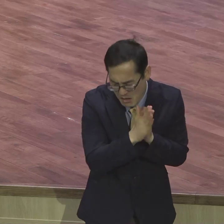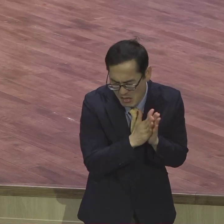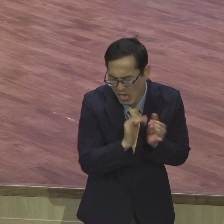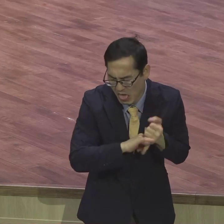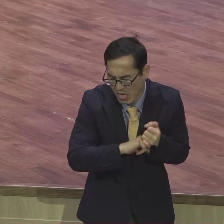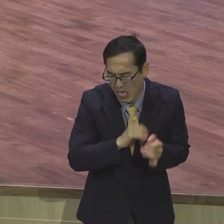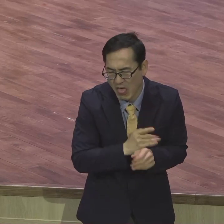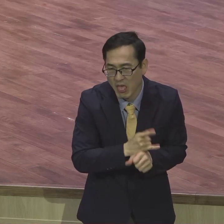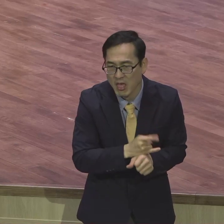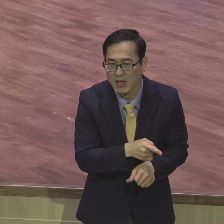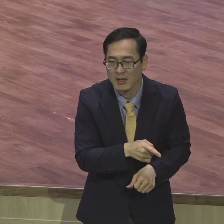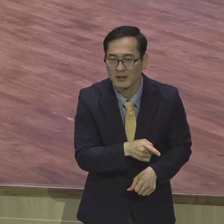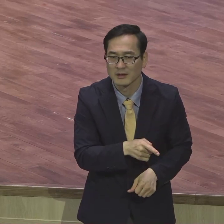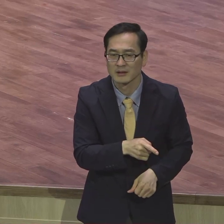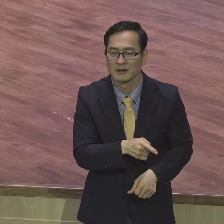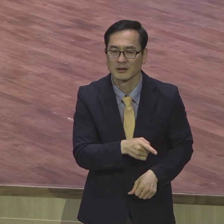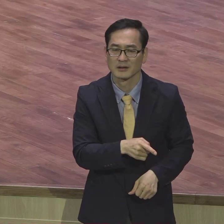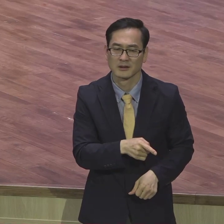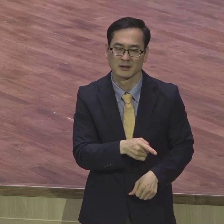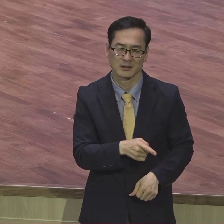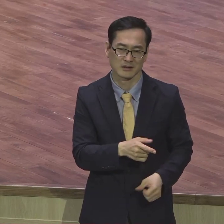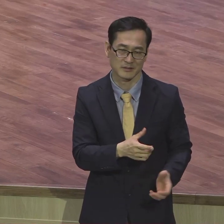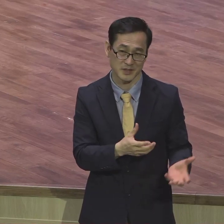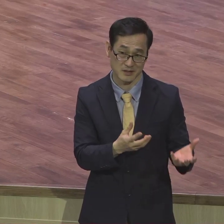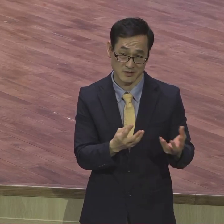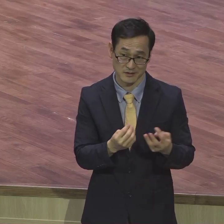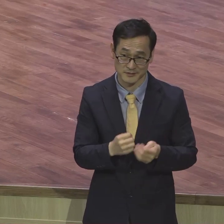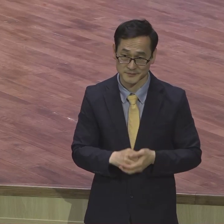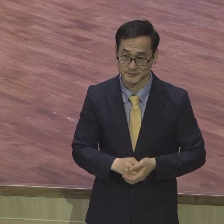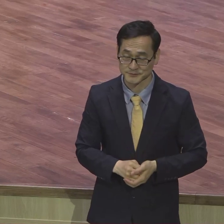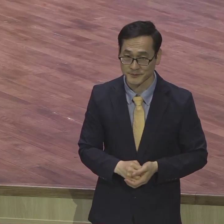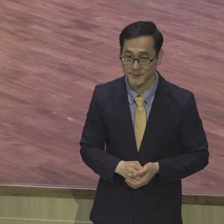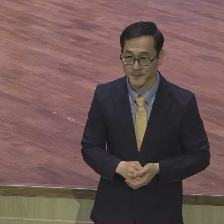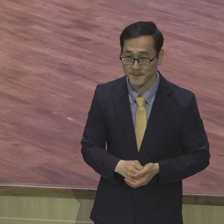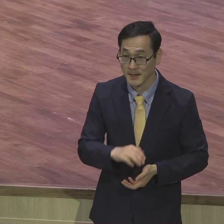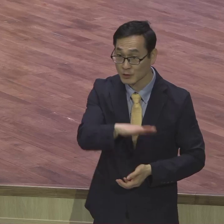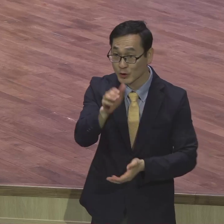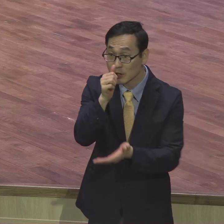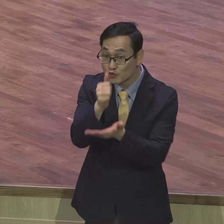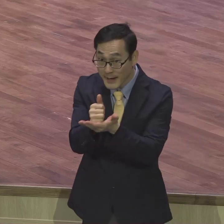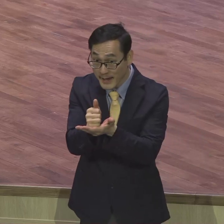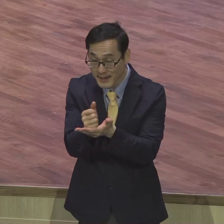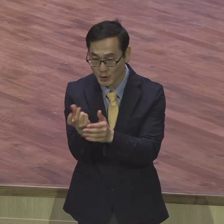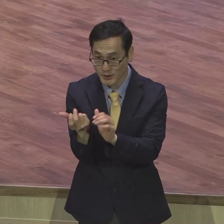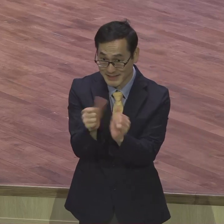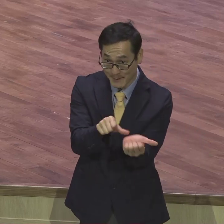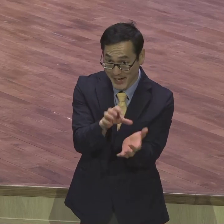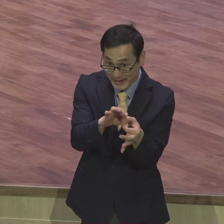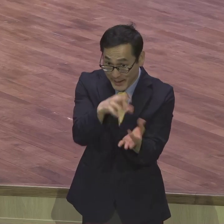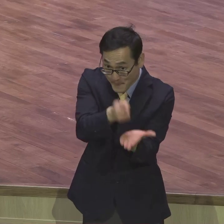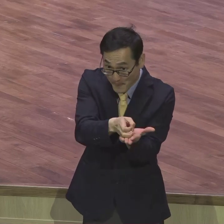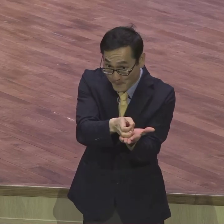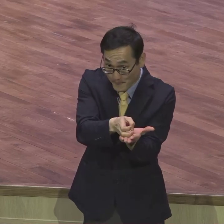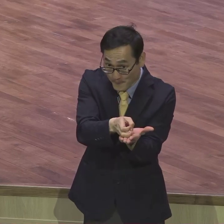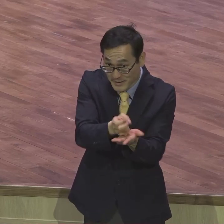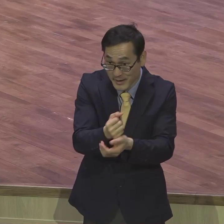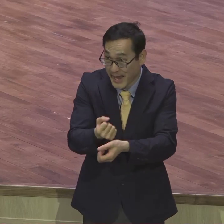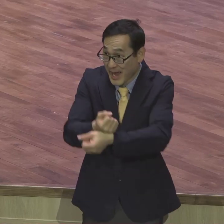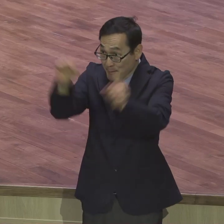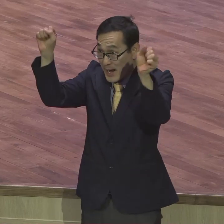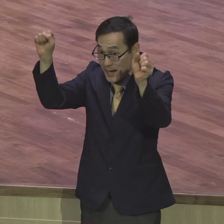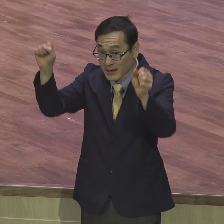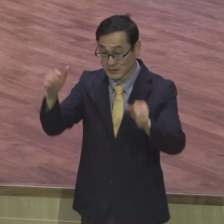지금 잘 해석해야 할 부분이 있습니다. 우리가 죄와 사망의 법에서 해방됐다는 것은 우리가 거룩해서